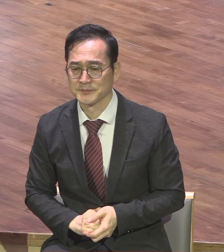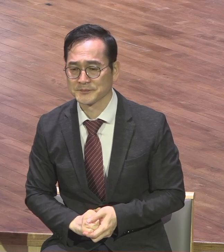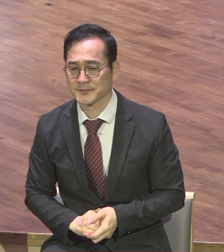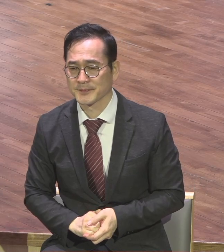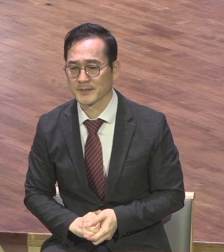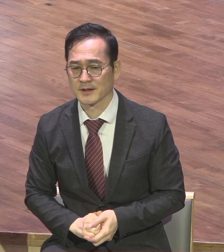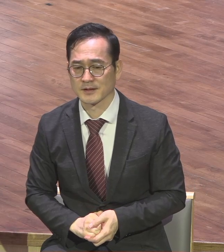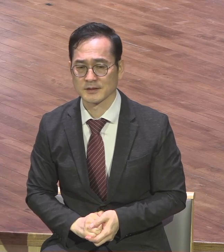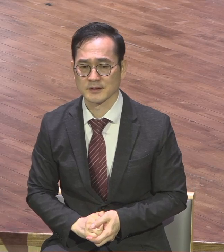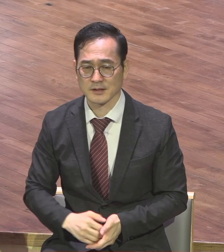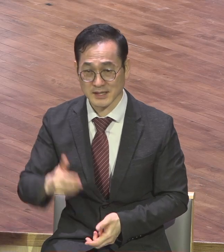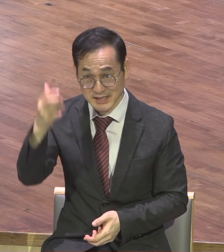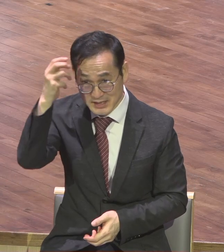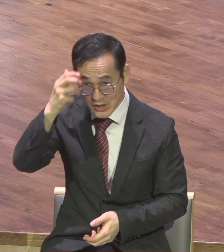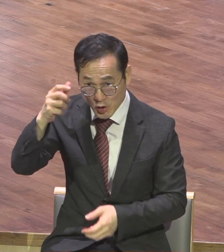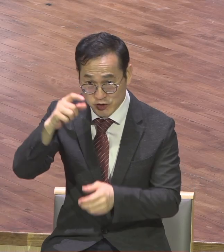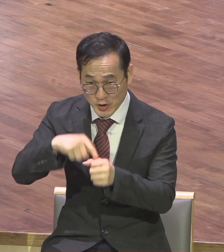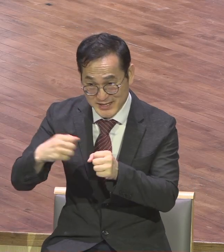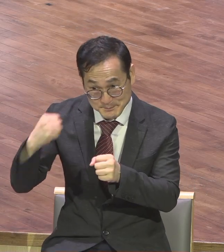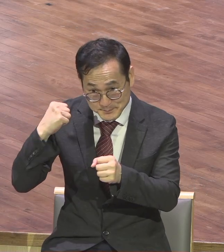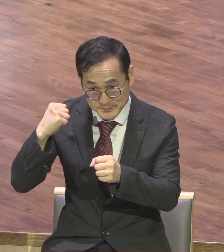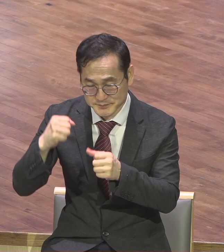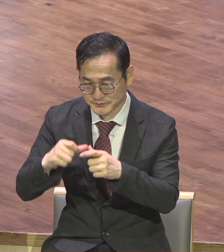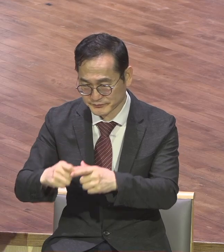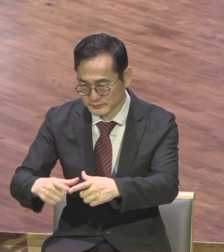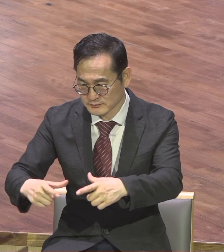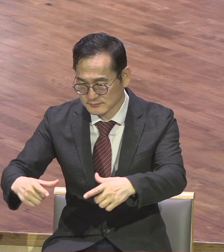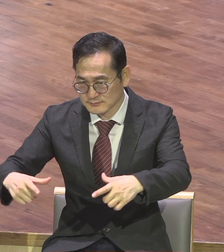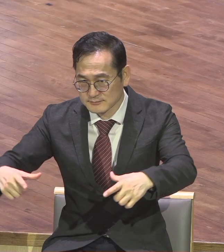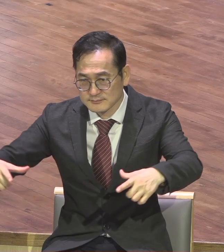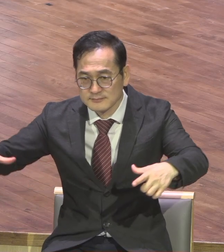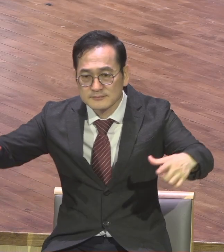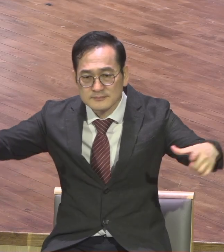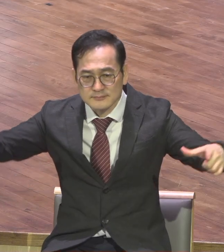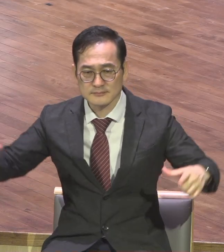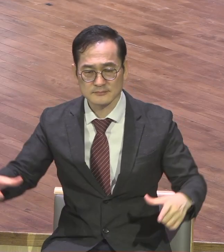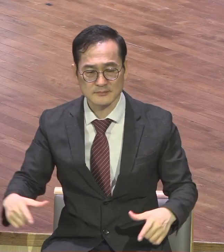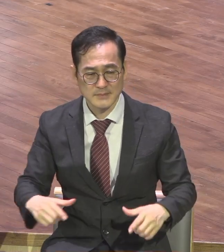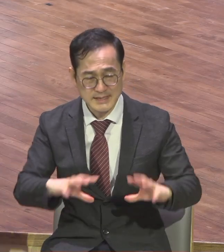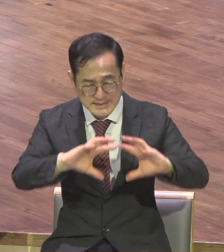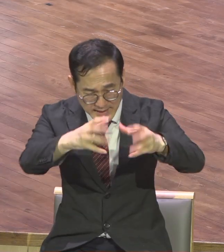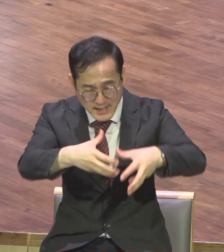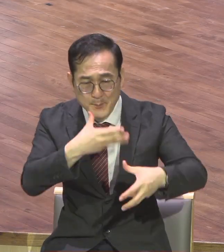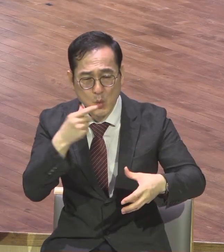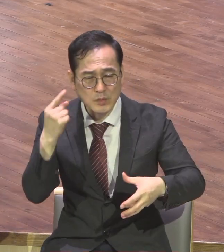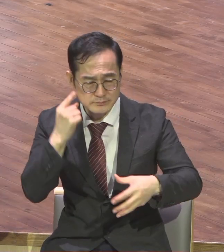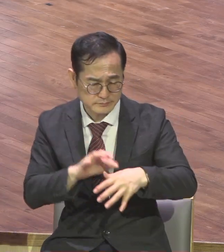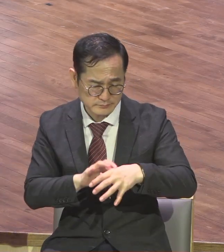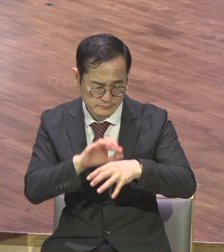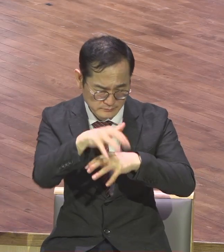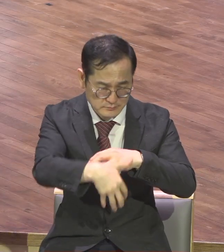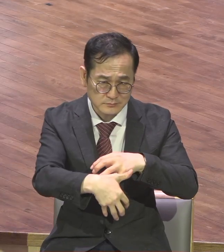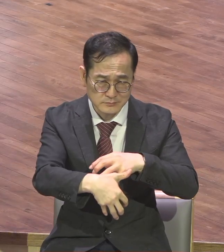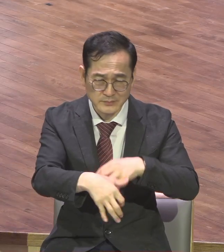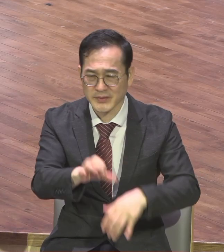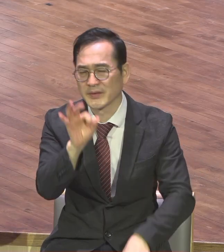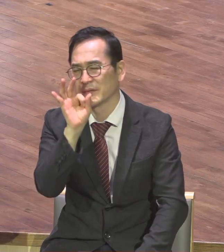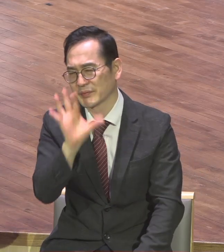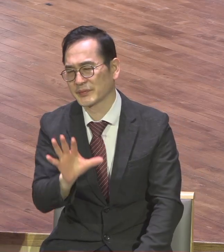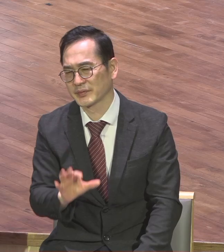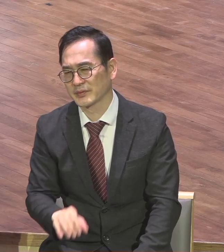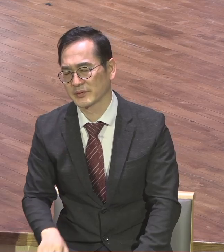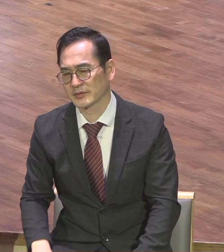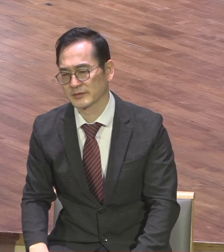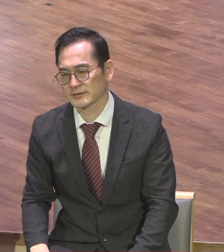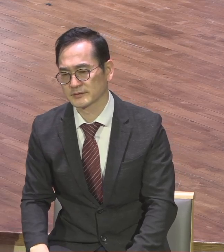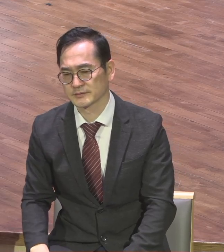영적인 지형을 넓혀가고 주님의 지상명령인 지역민족 세계복음화 하나도 못합니다.